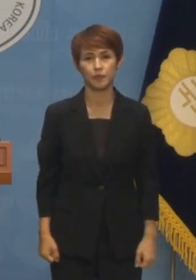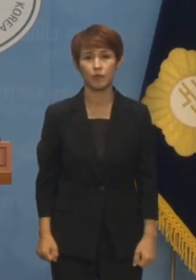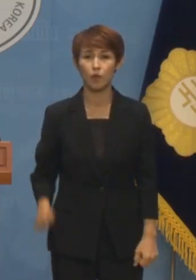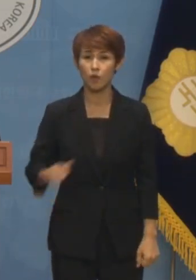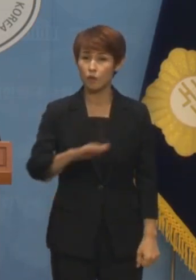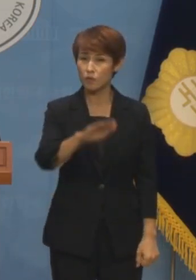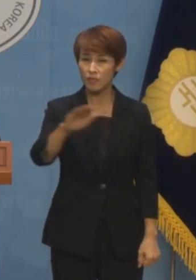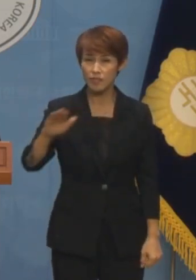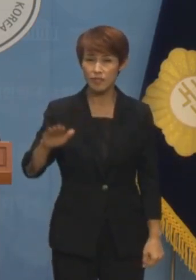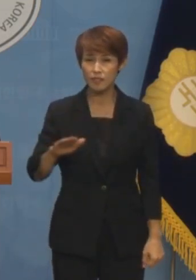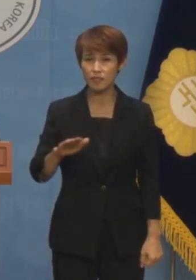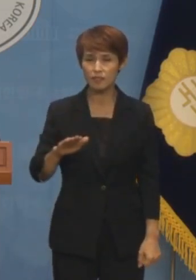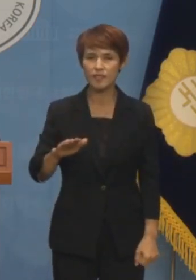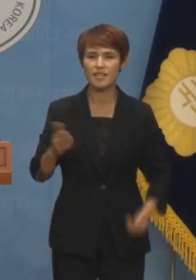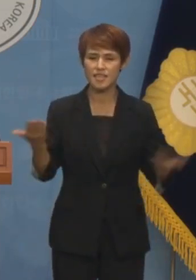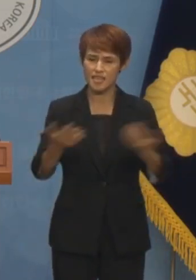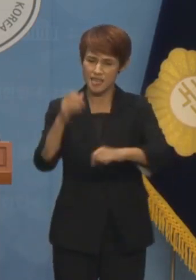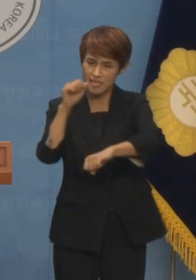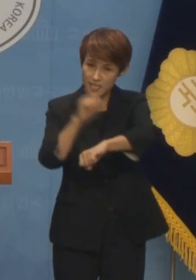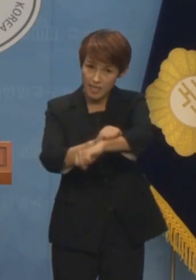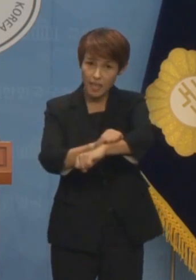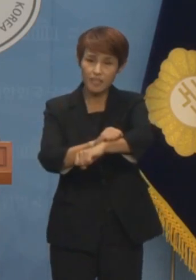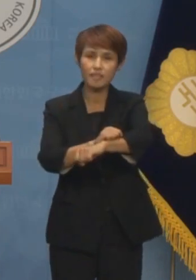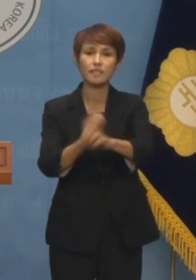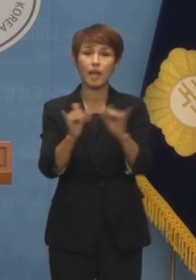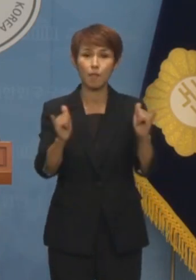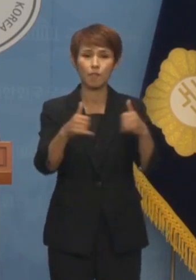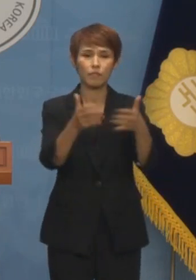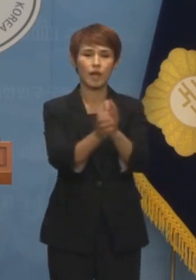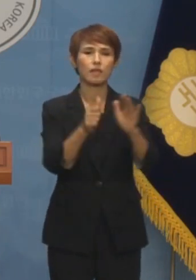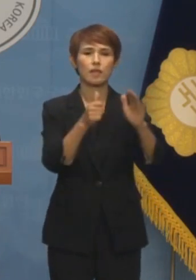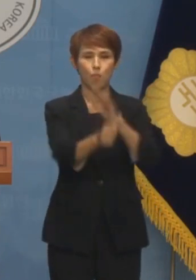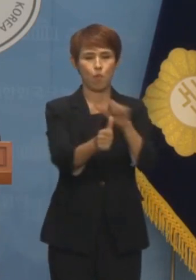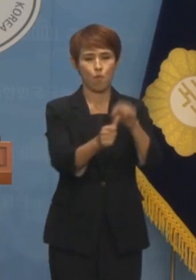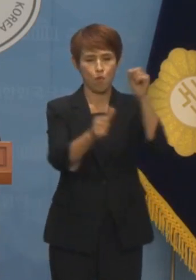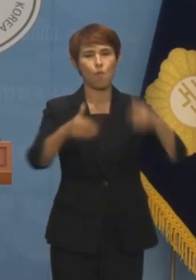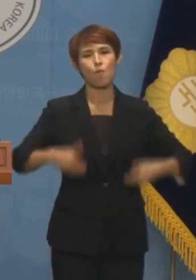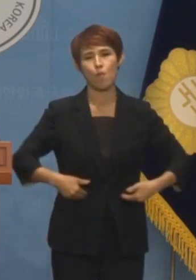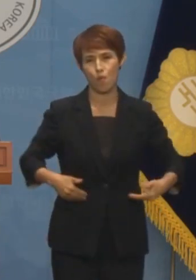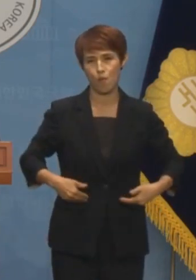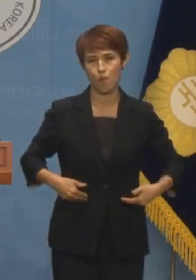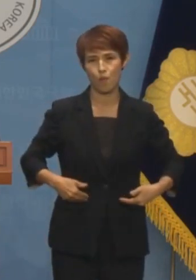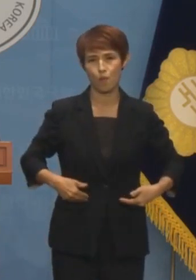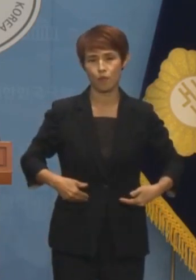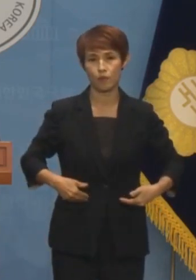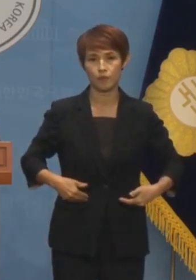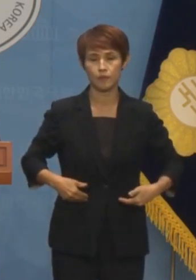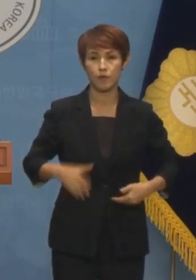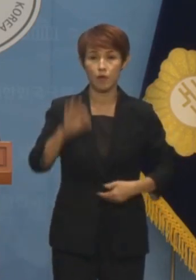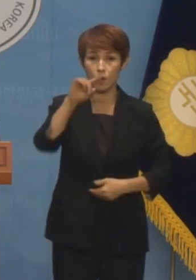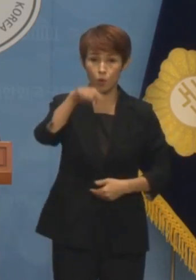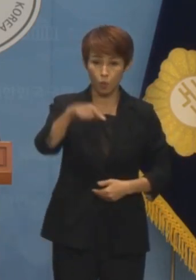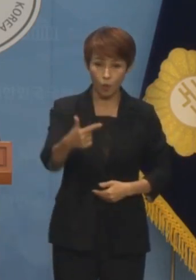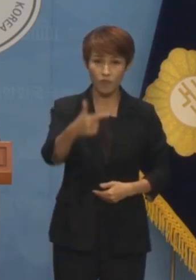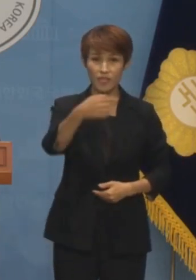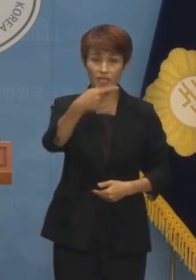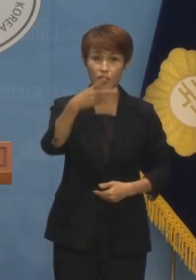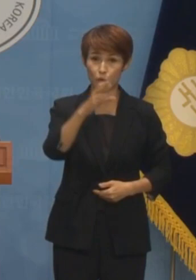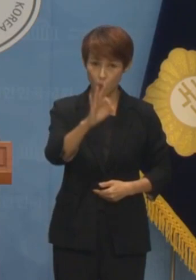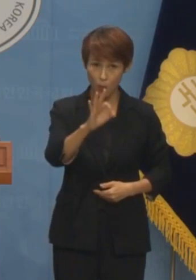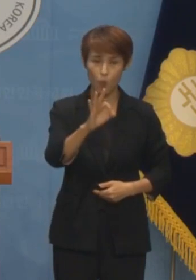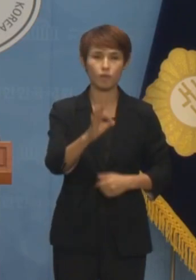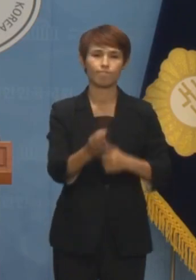우리는 일 잘하는 당대표가 필요합니다. 그래서 원희룡을